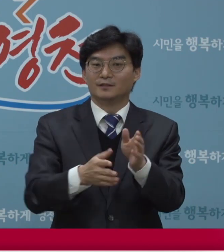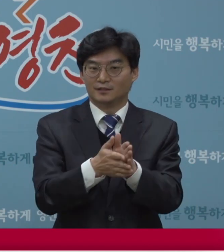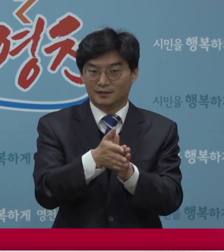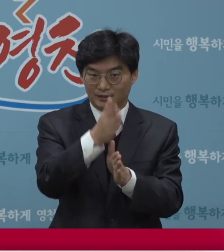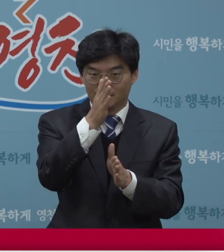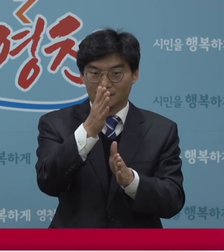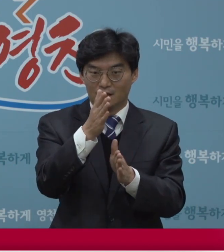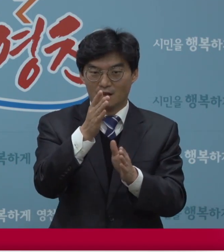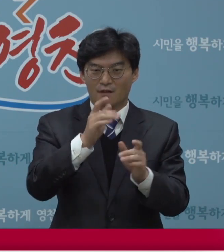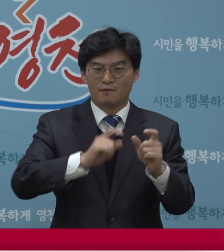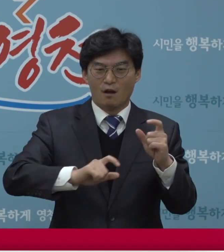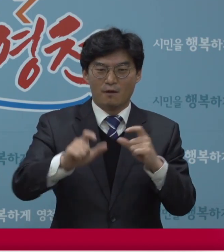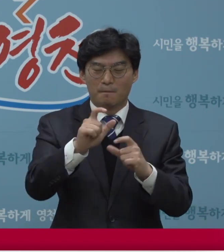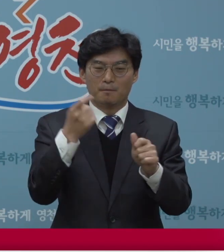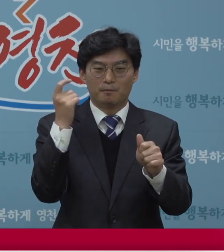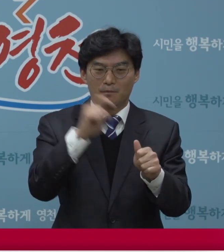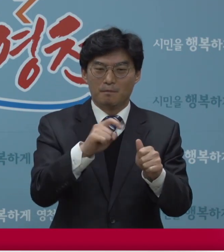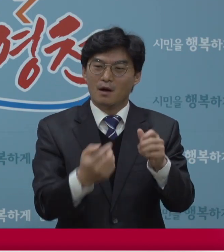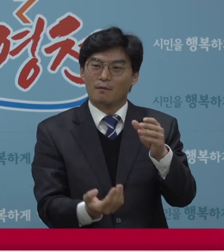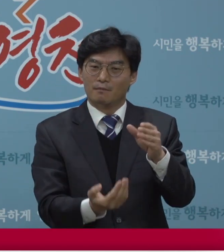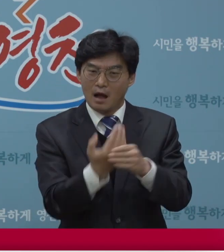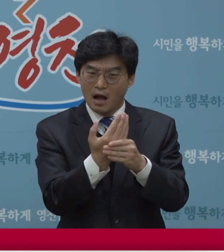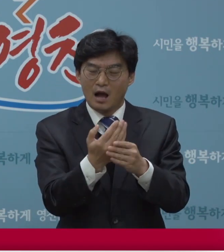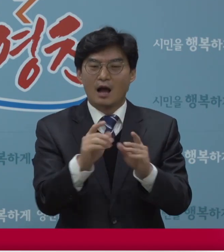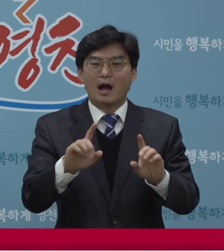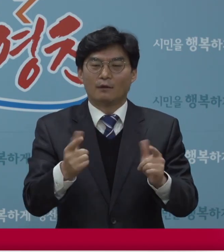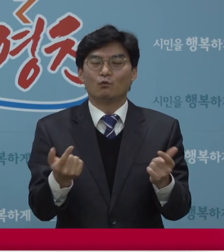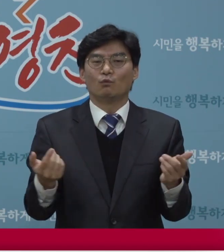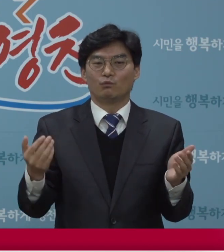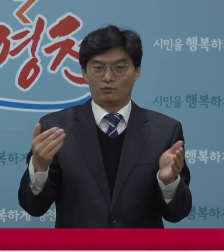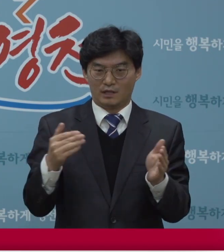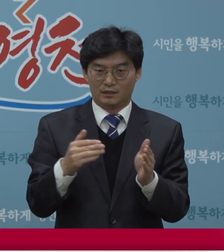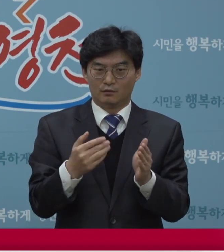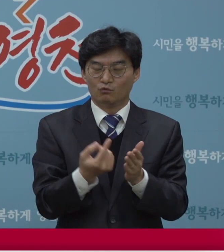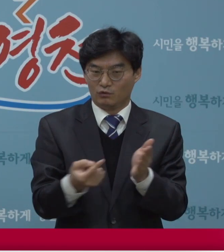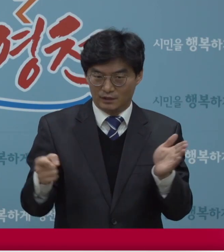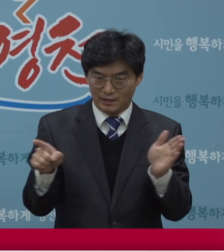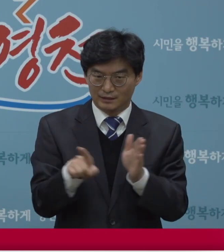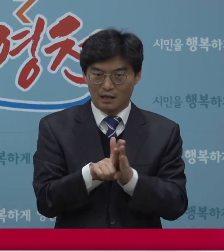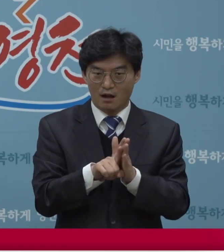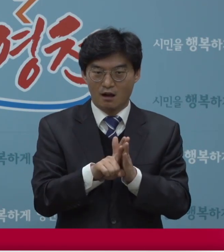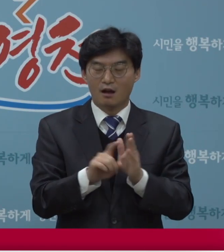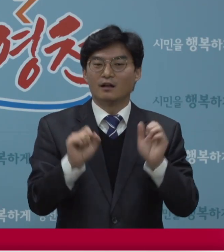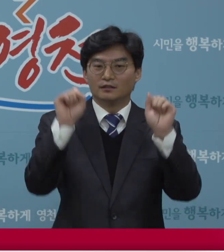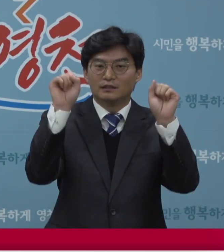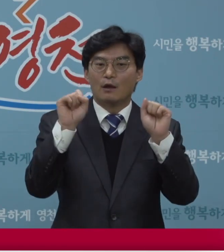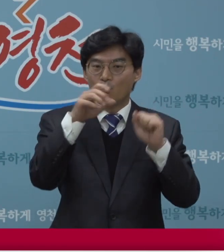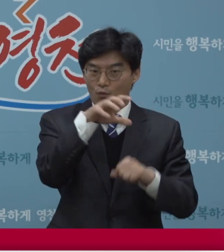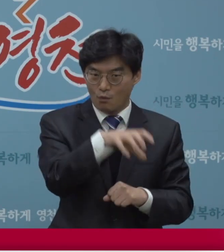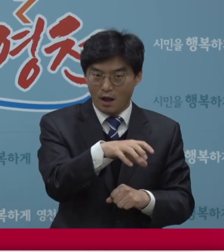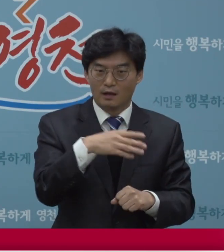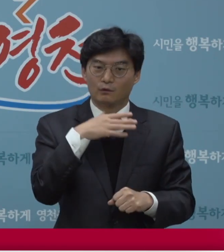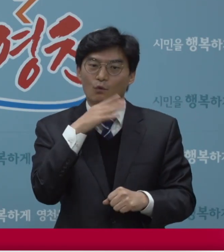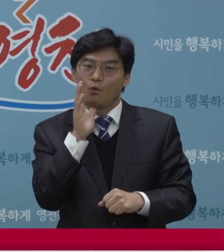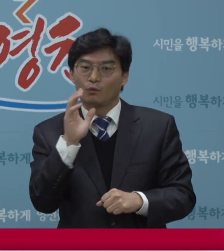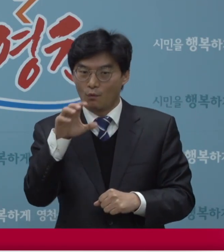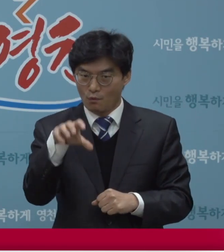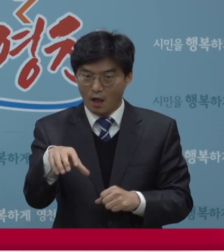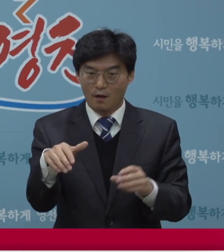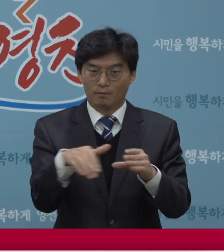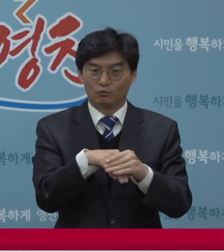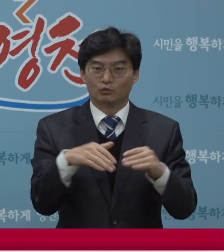영천시에서는 더 이상의 추가 확진자가 발생하지 않도록 실내체육관, 경로당,